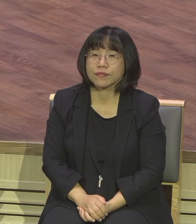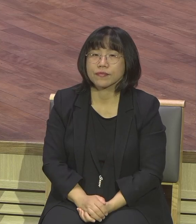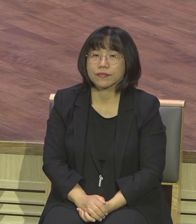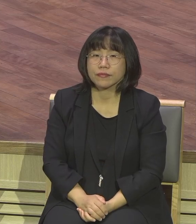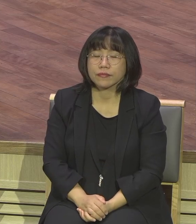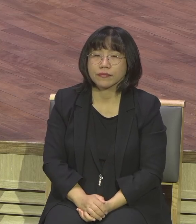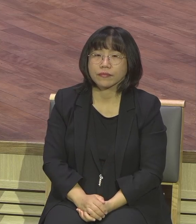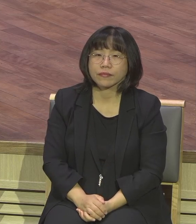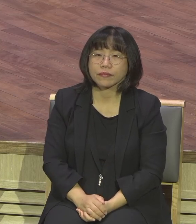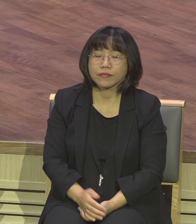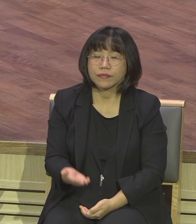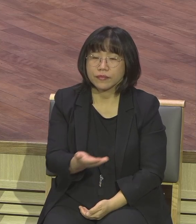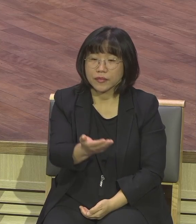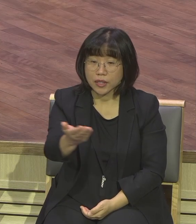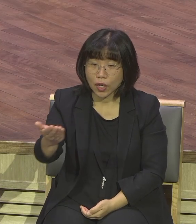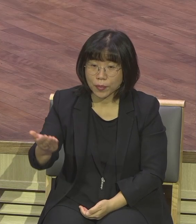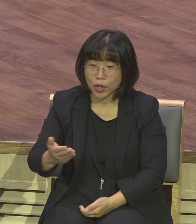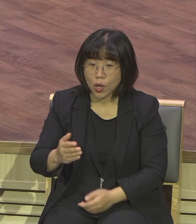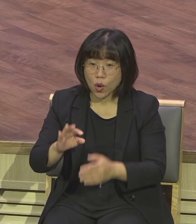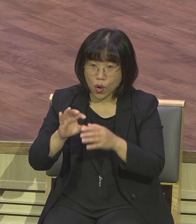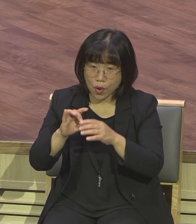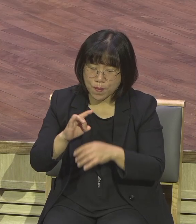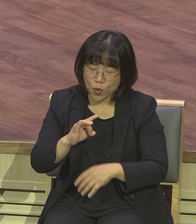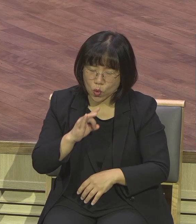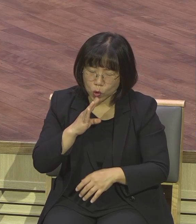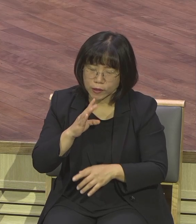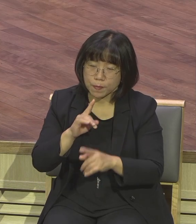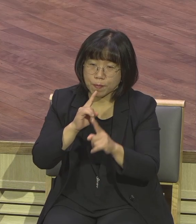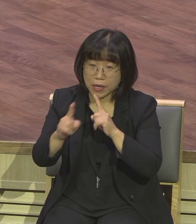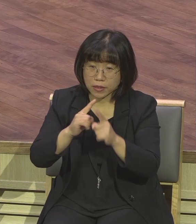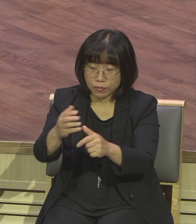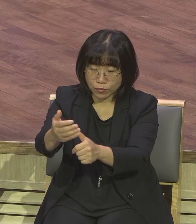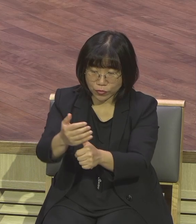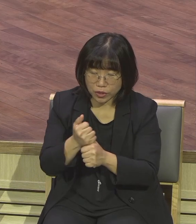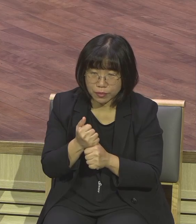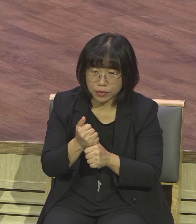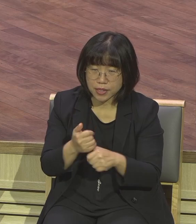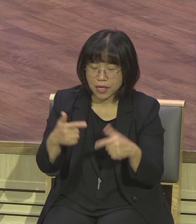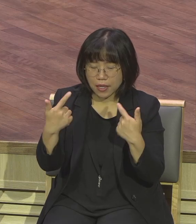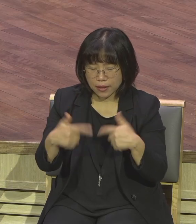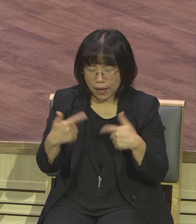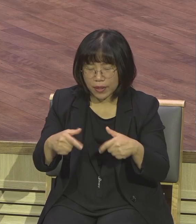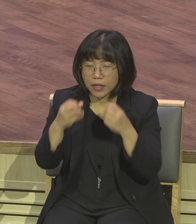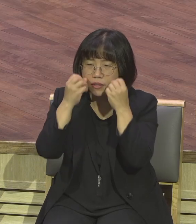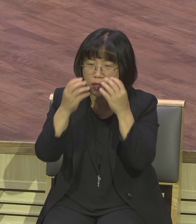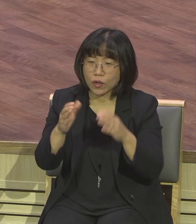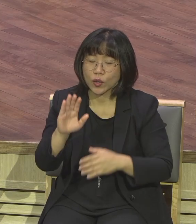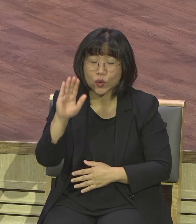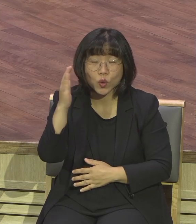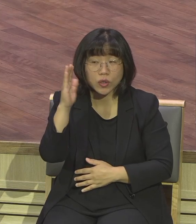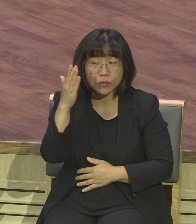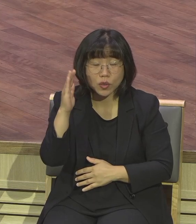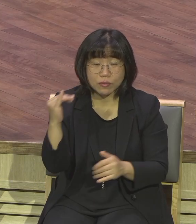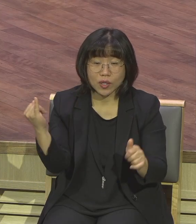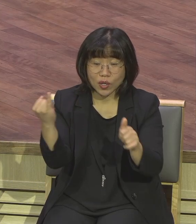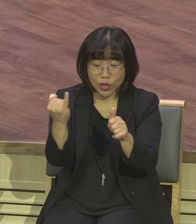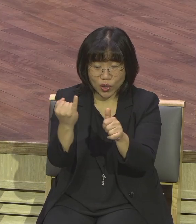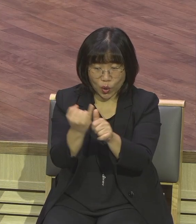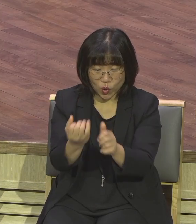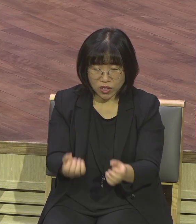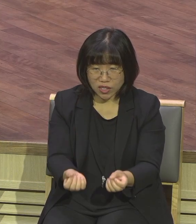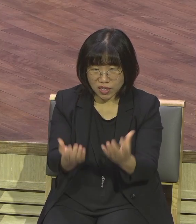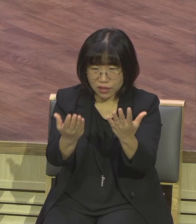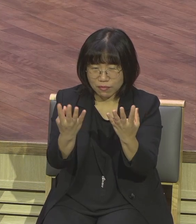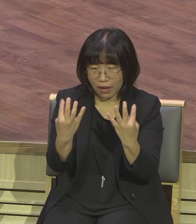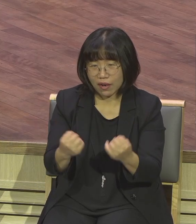어떻게 되느냐? 날마다 새로워져. 여러분, 요즘 결혼식 많이 하잖아요. 부부가 처음